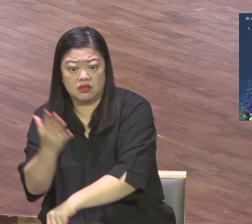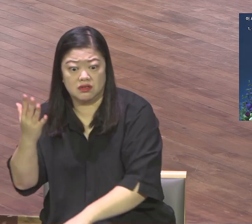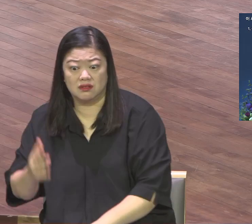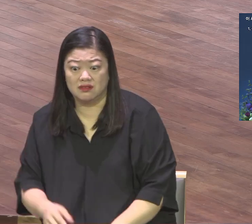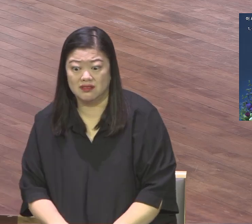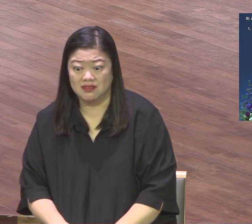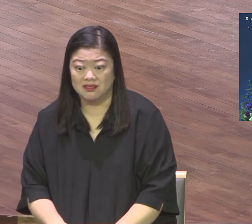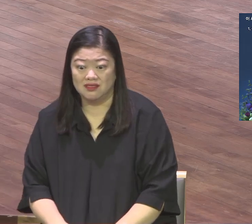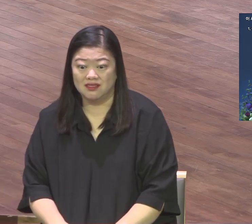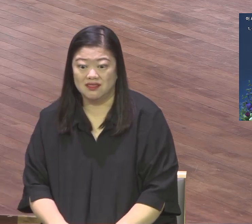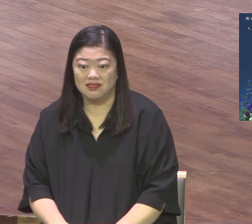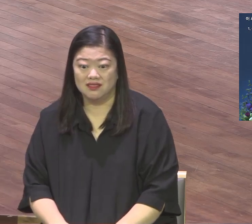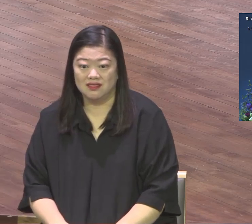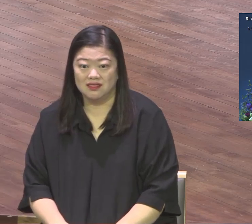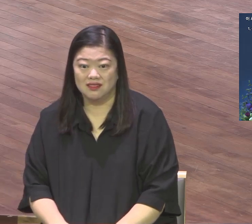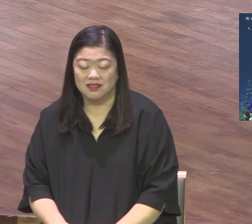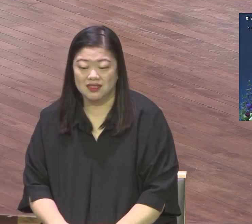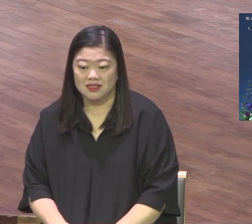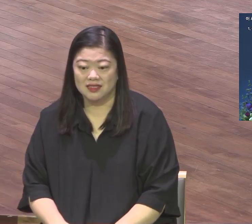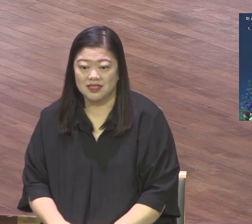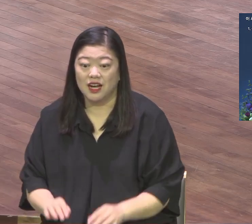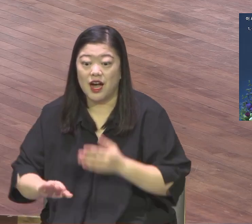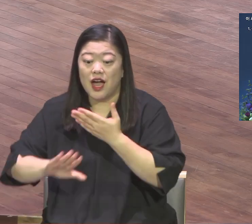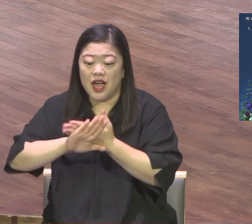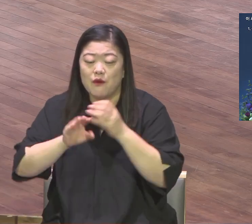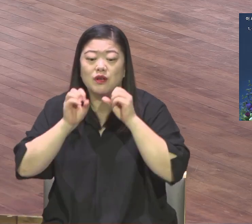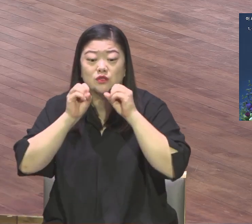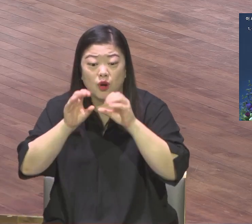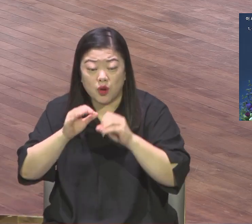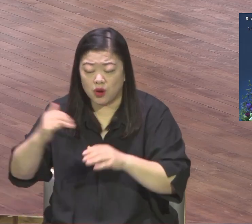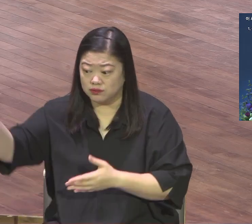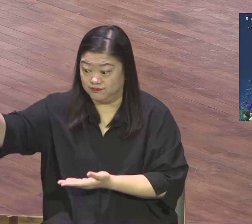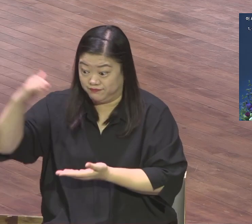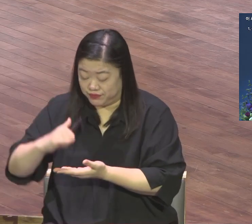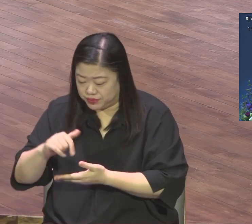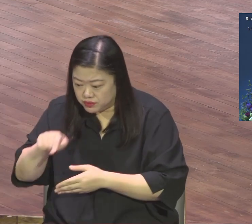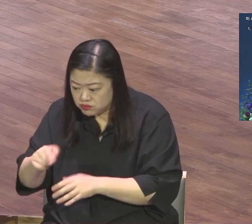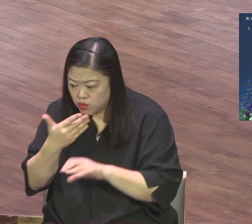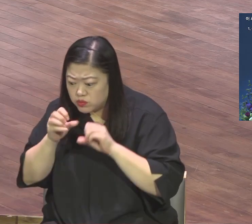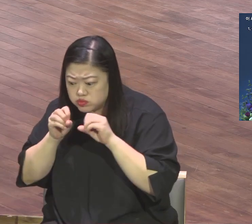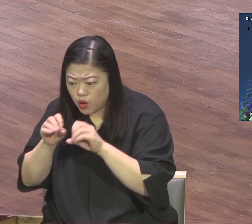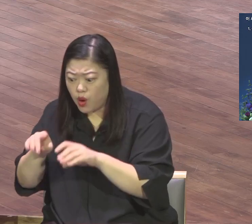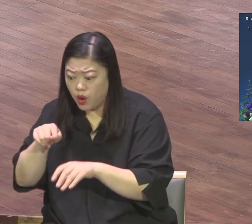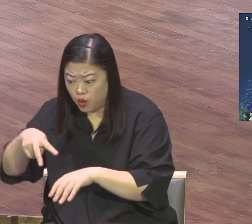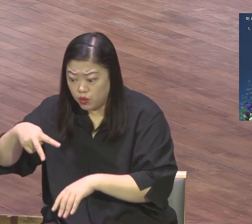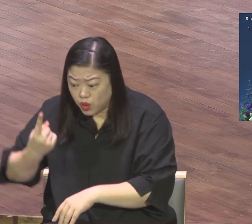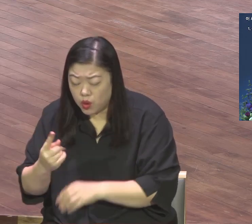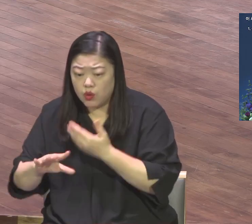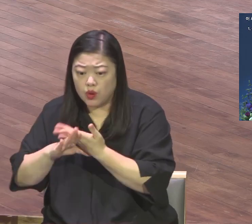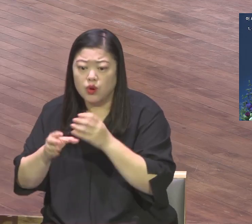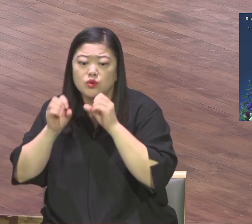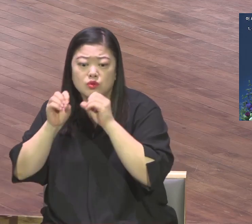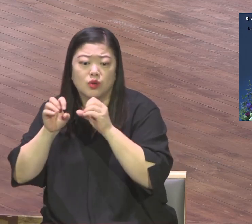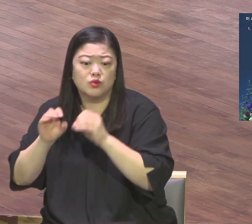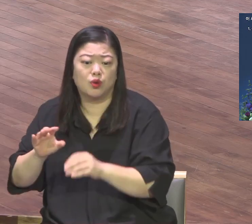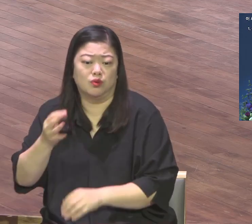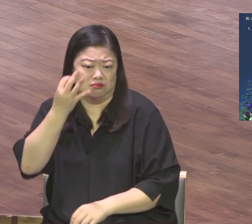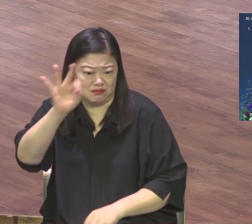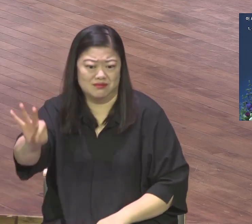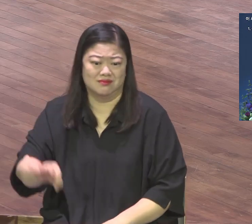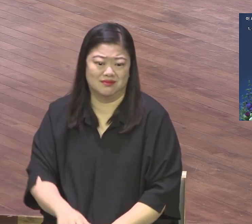가야지. 그리고 동시에 같이 해야지. 아멘. 우리가 지금 동시에 하고 있는 거예요. 동시에 그렇게 진행을 하고 있는